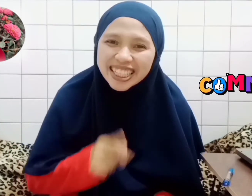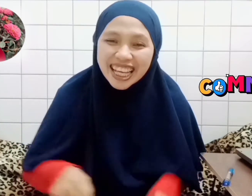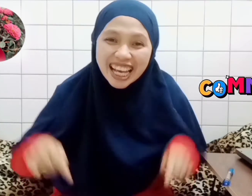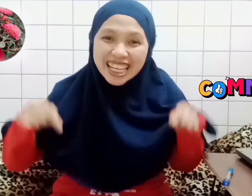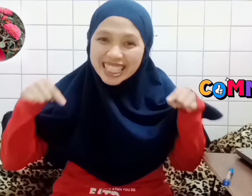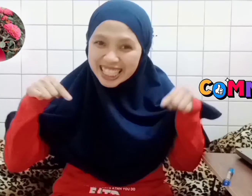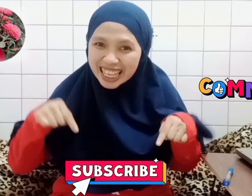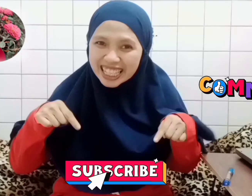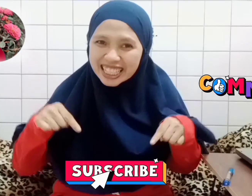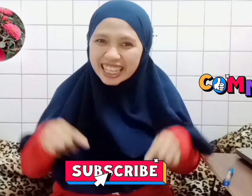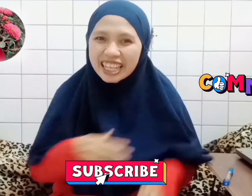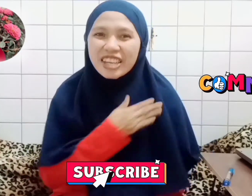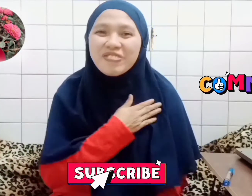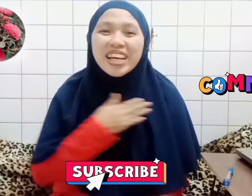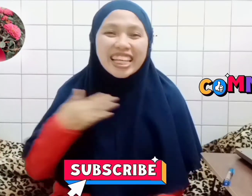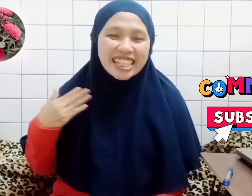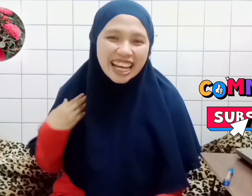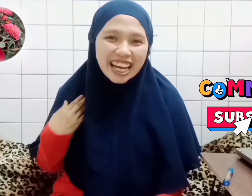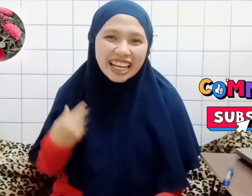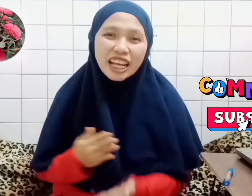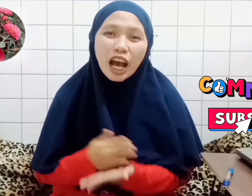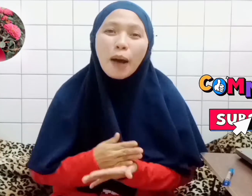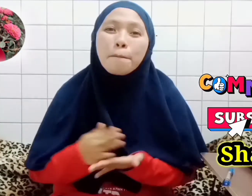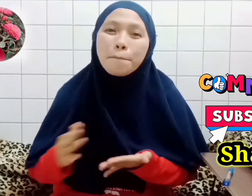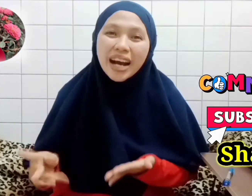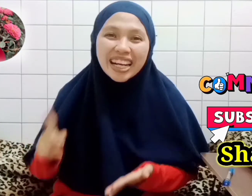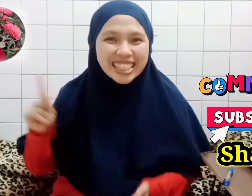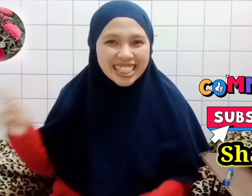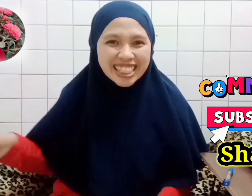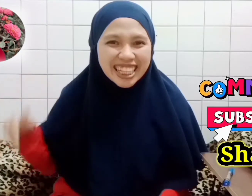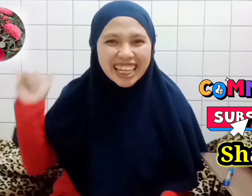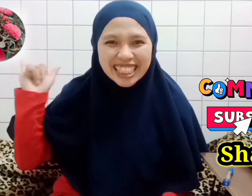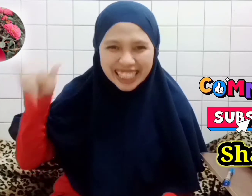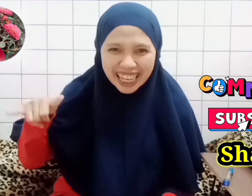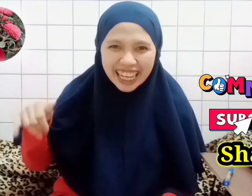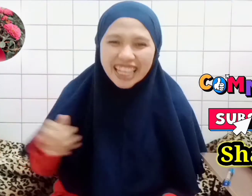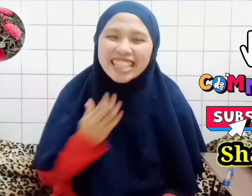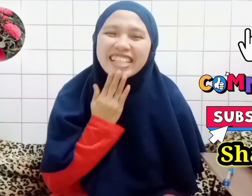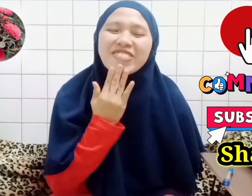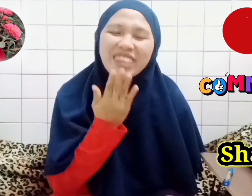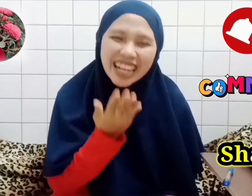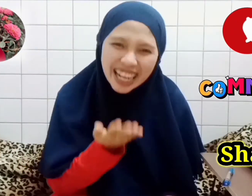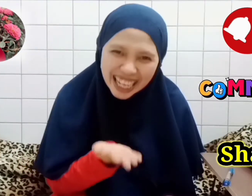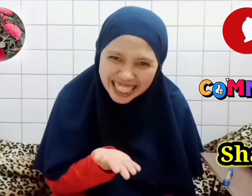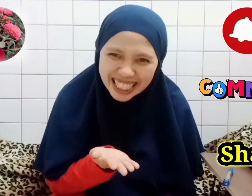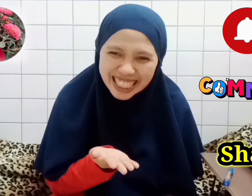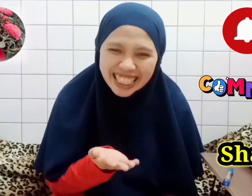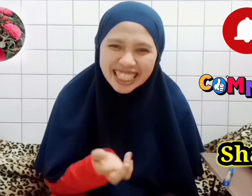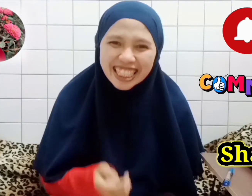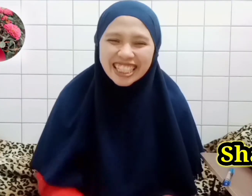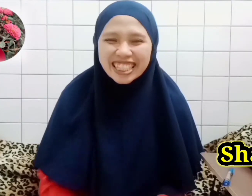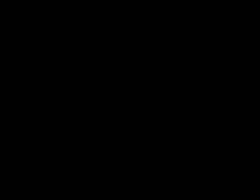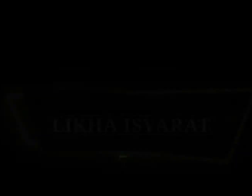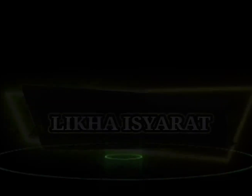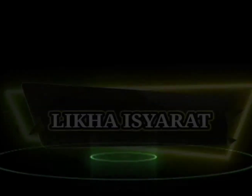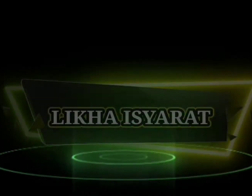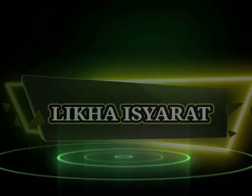komen, subscribe, dan bagikan ya. Terima kasih.